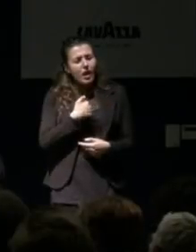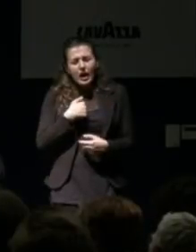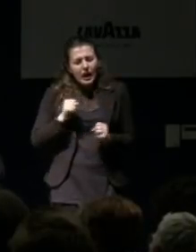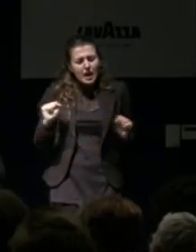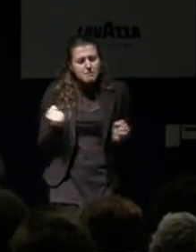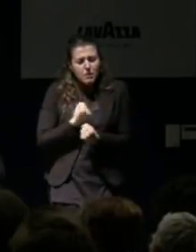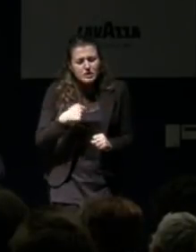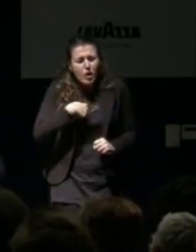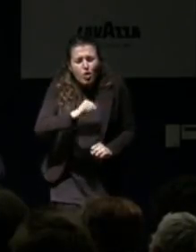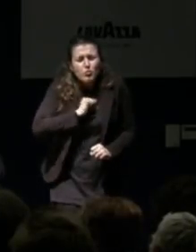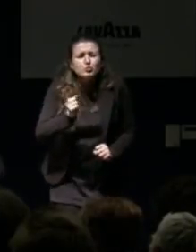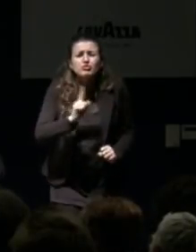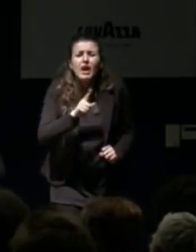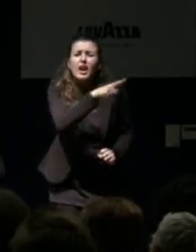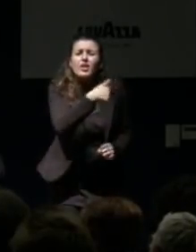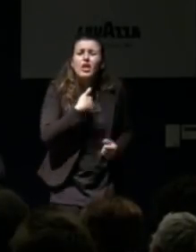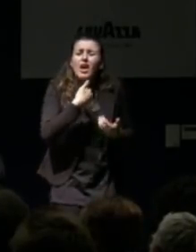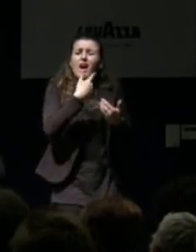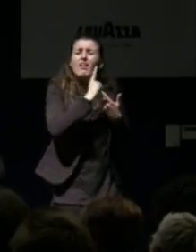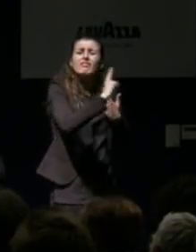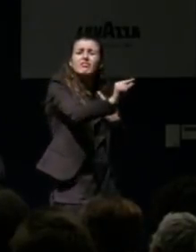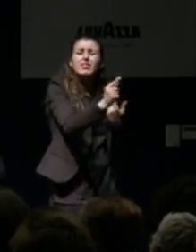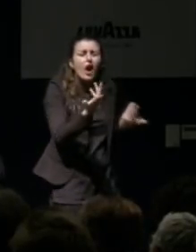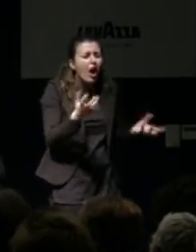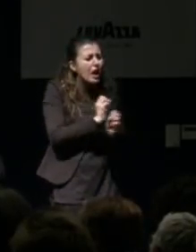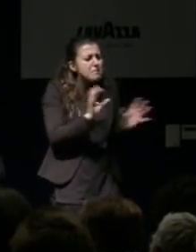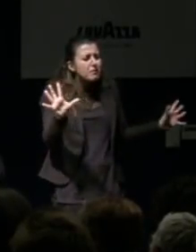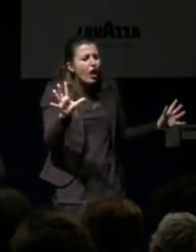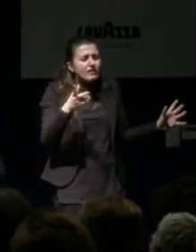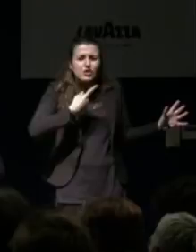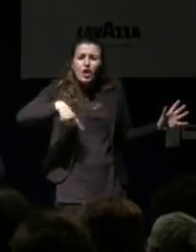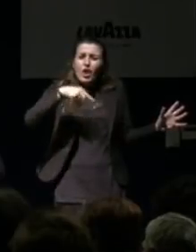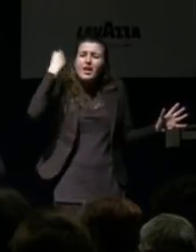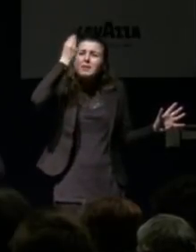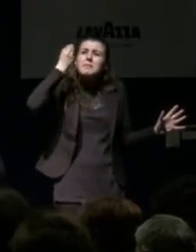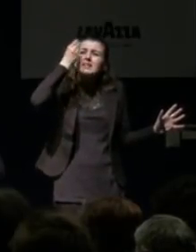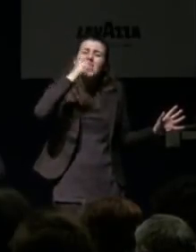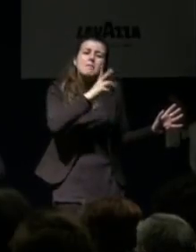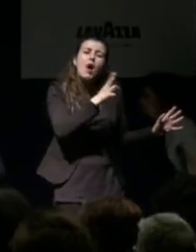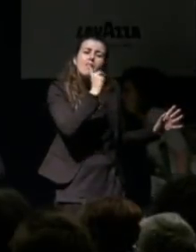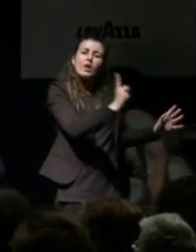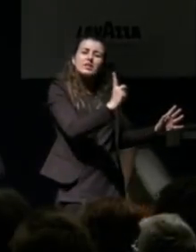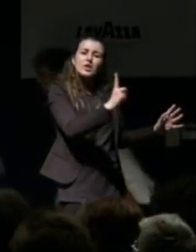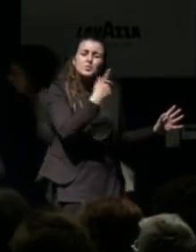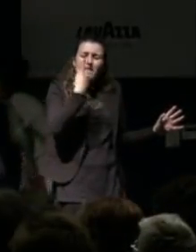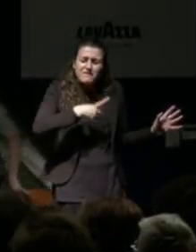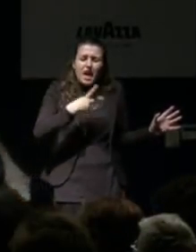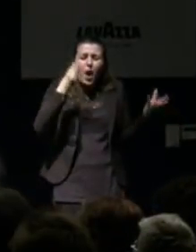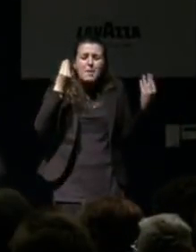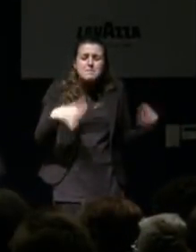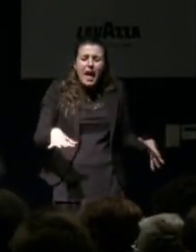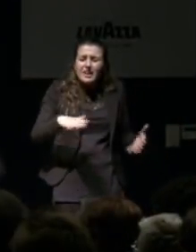in modo così improvviso e spiazzante pensiamo alla sua morte come ad una perdita dolorosa per tutta la società